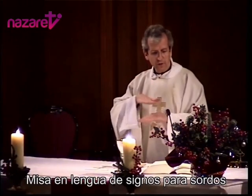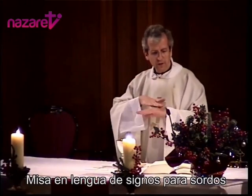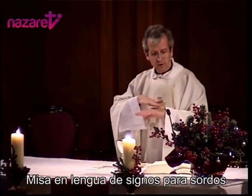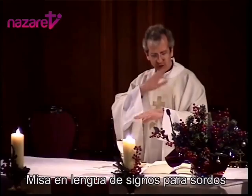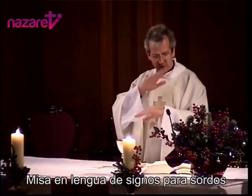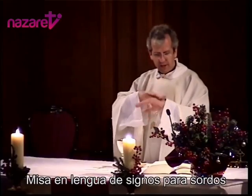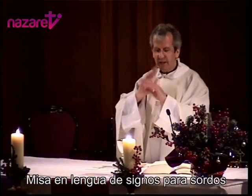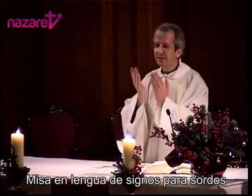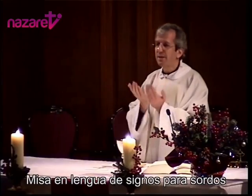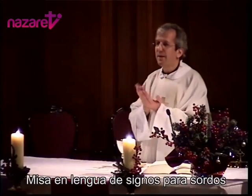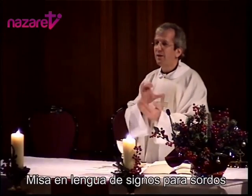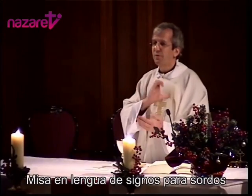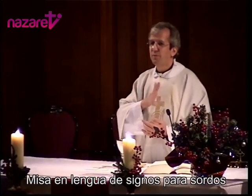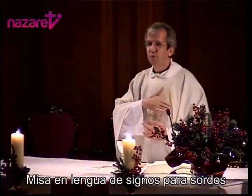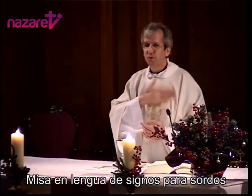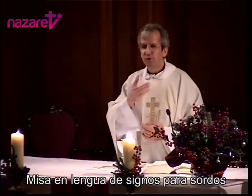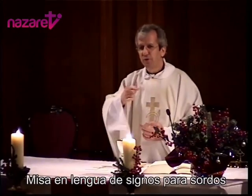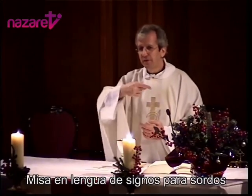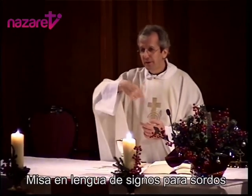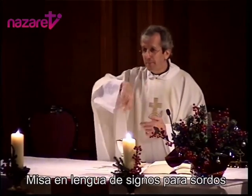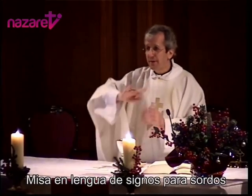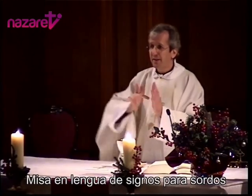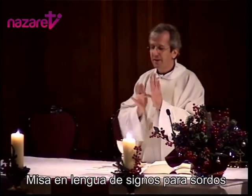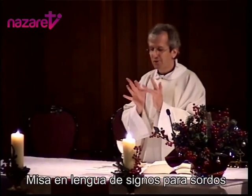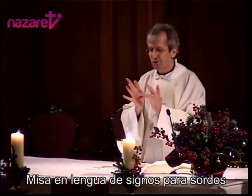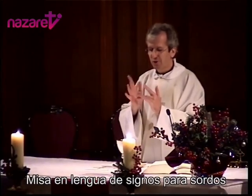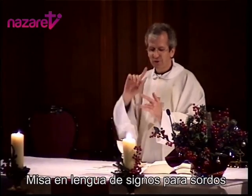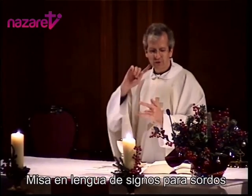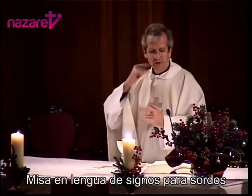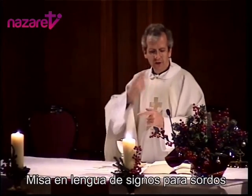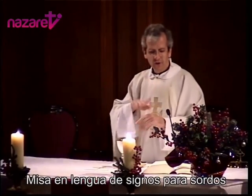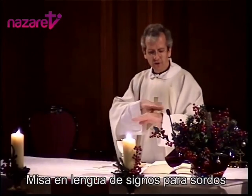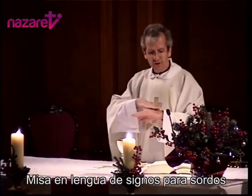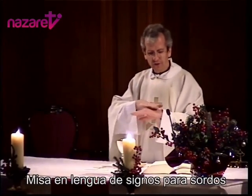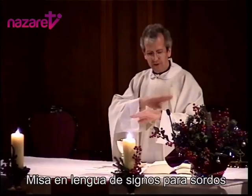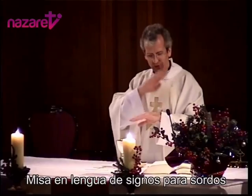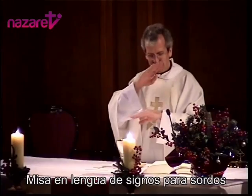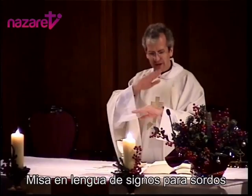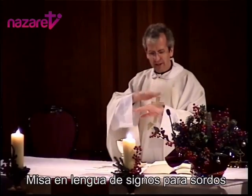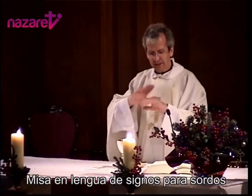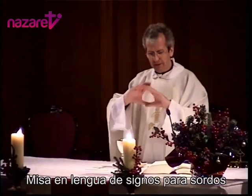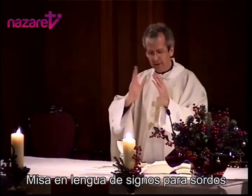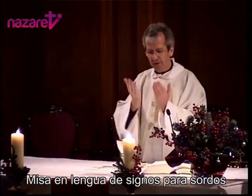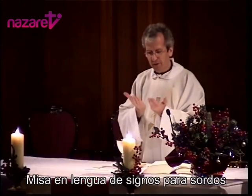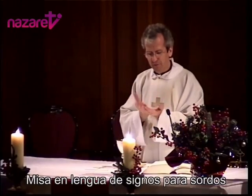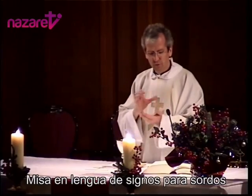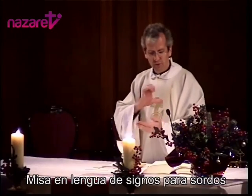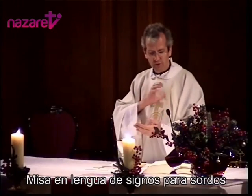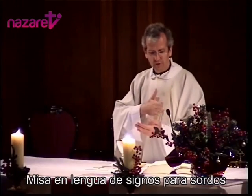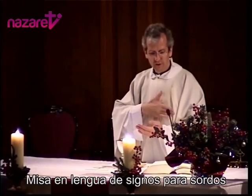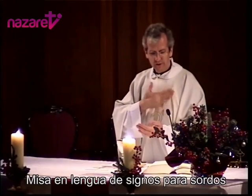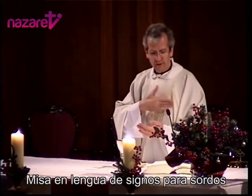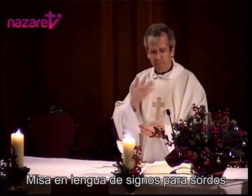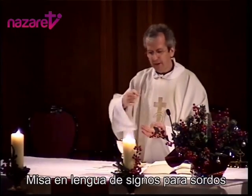Cordero de Dios, que quitas el pecado del mundo, ten piedad de nosotros. Cordero de Dios, que quitas el pecado del